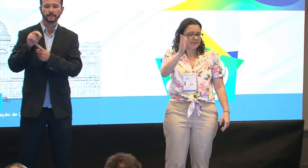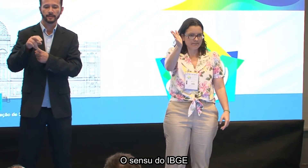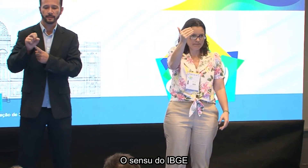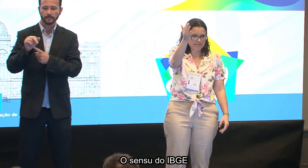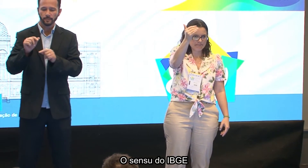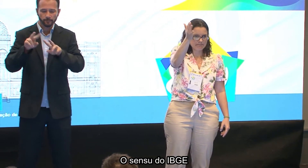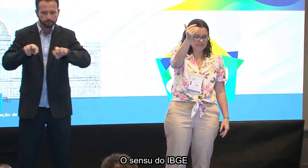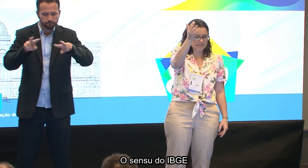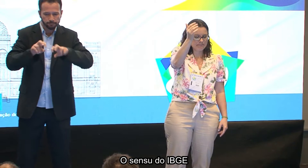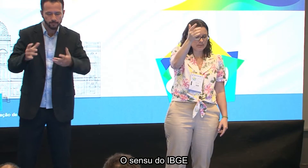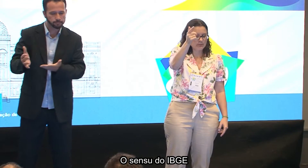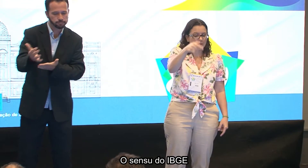E o censo do IBGE,